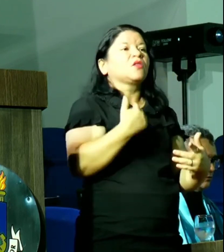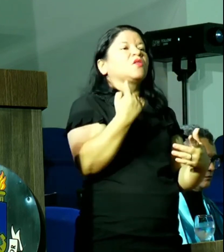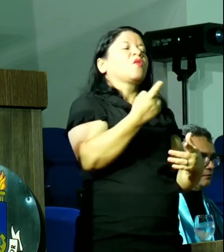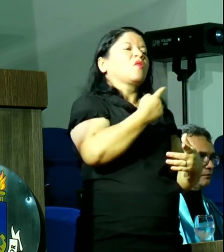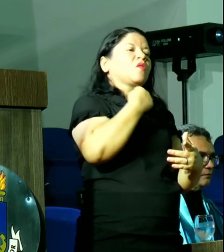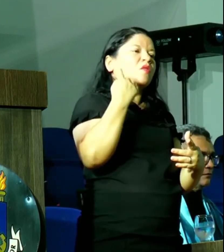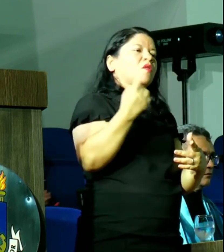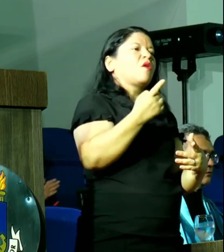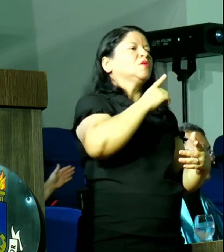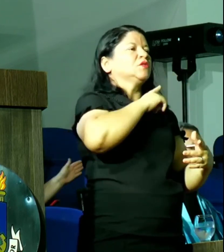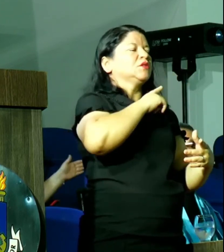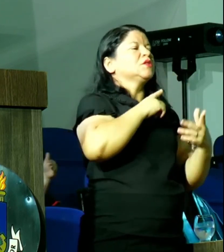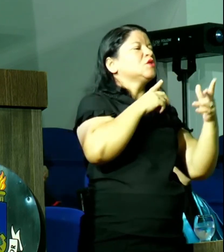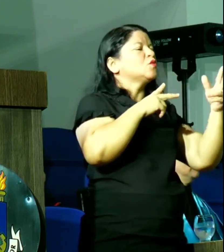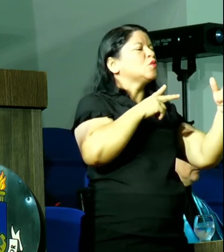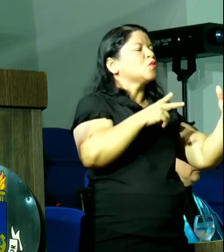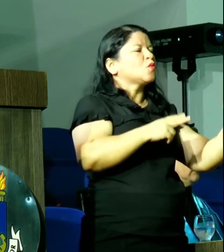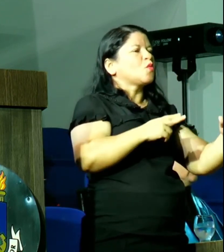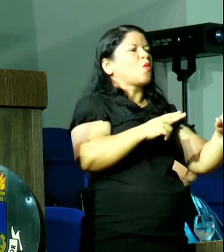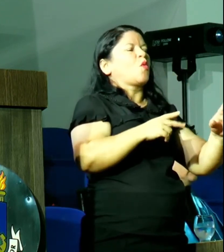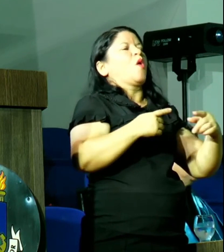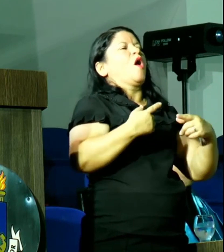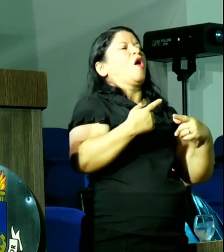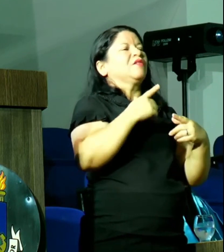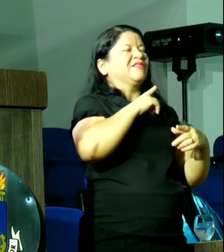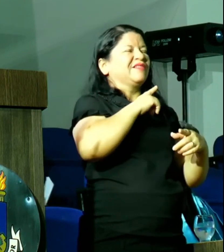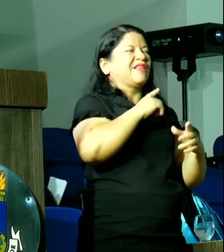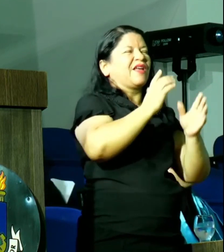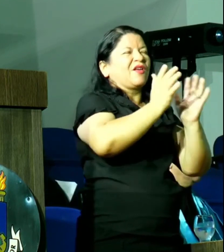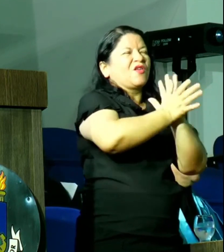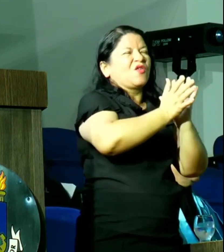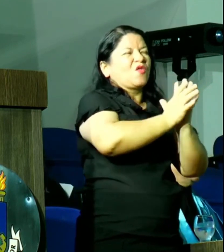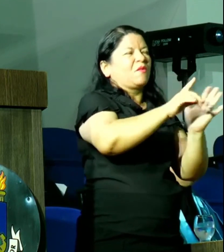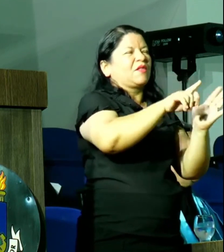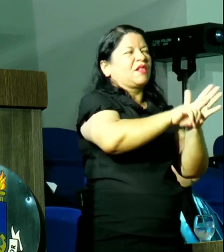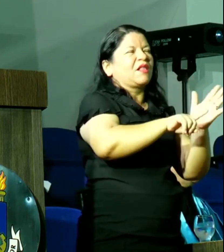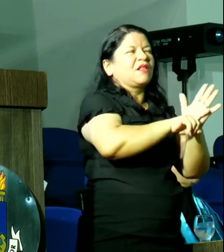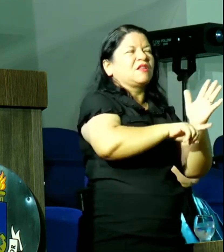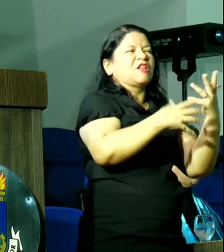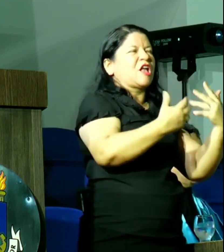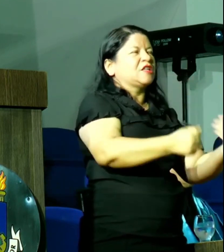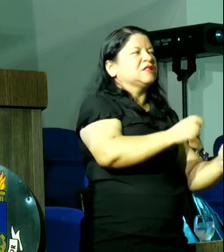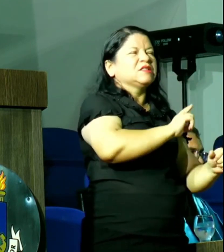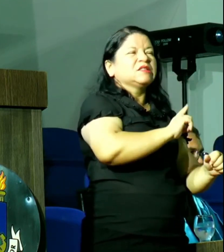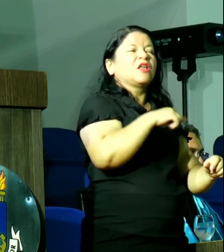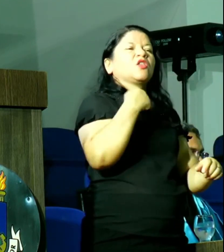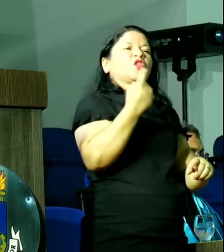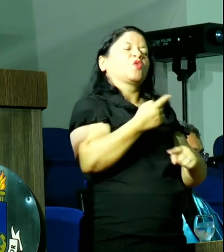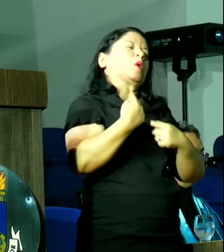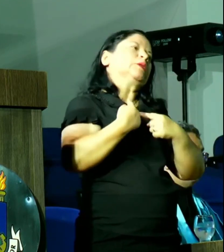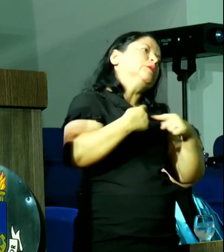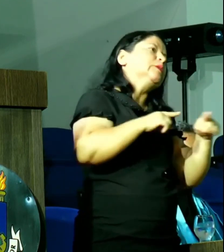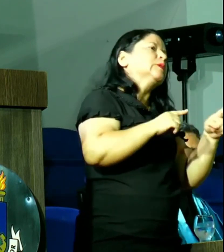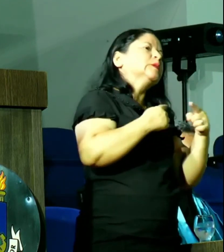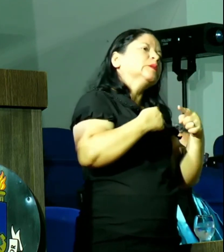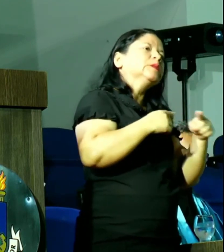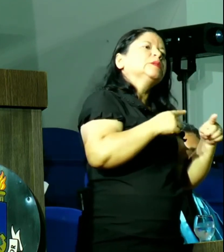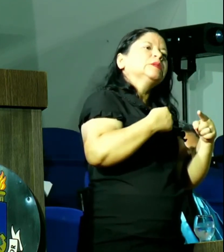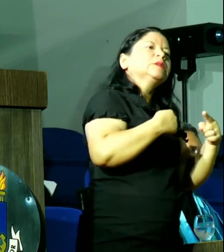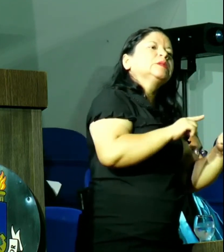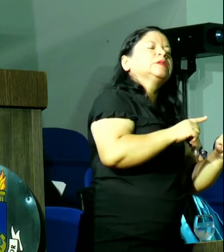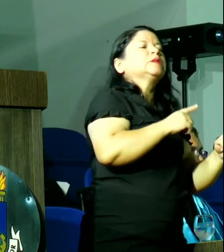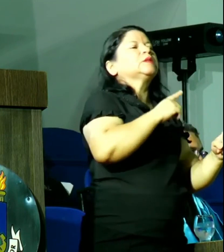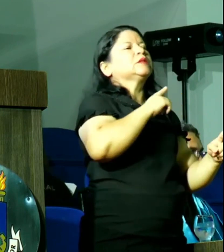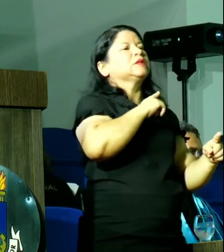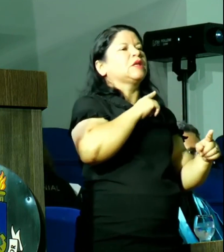terraplanismo, assim como no combate ao negacionismo dos impactos deletérios de nossa sociedade de consumo sobre o